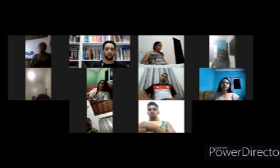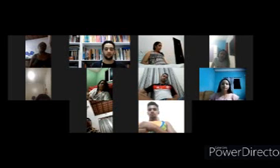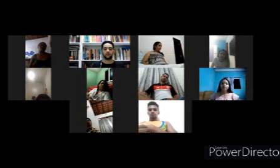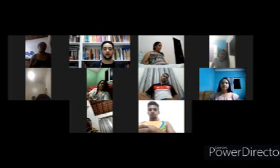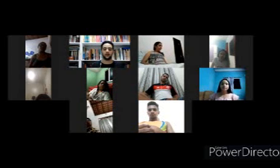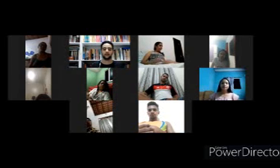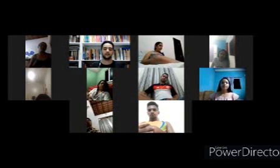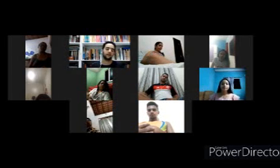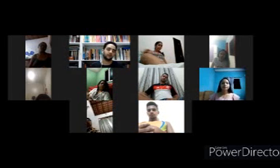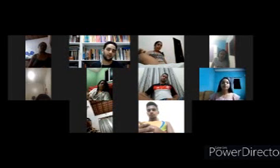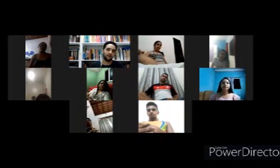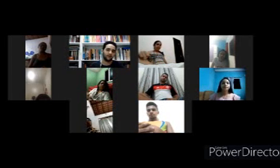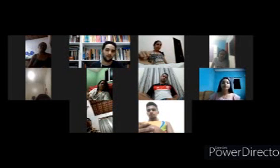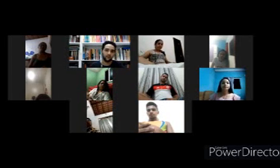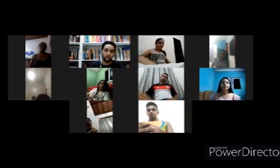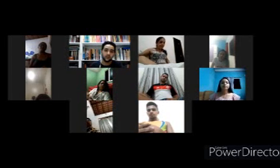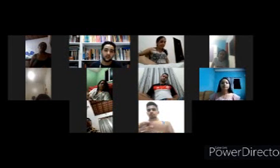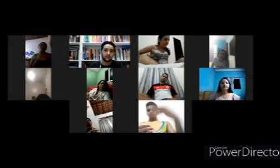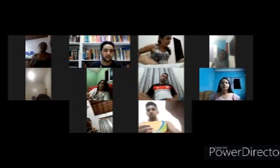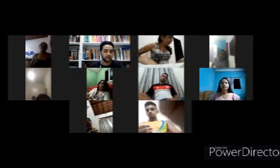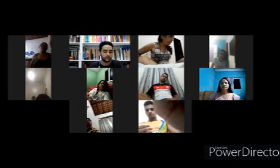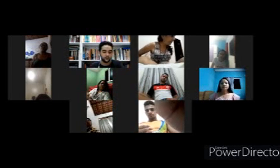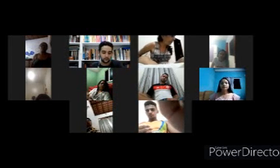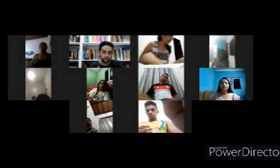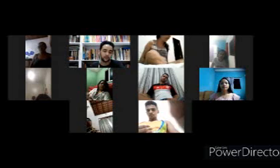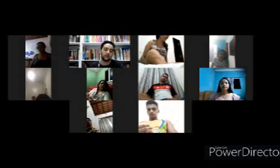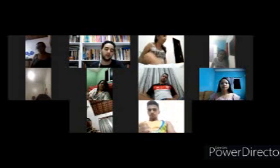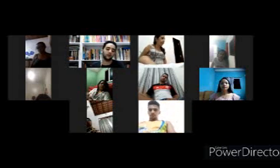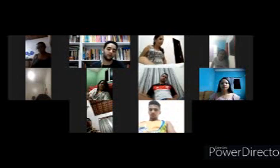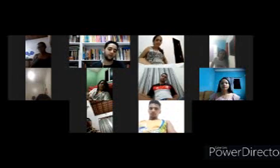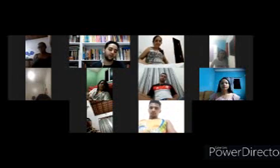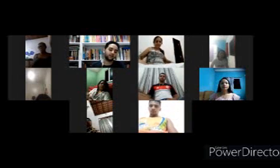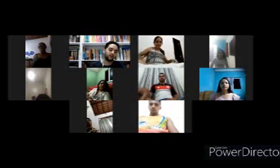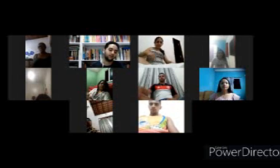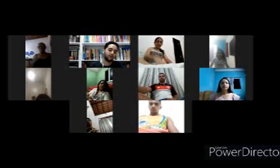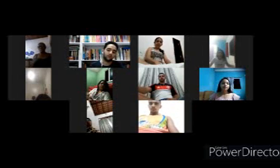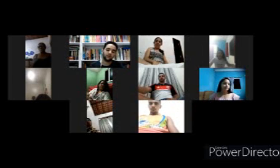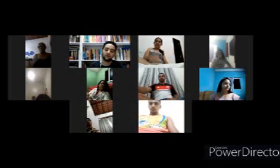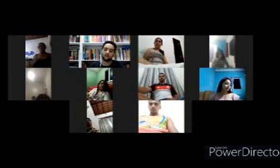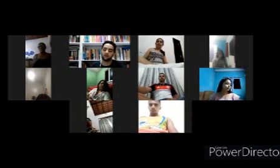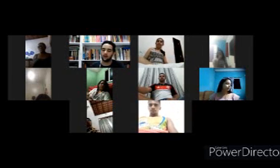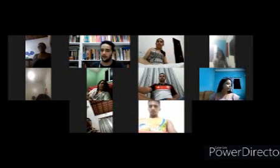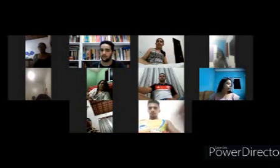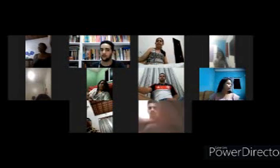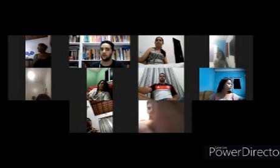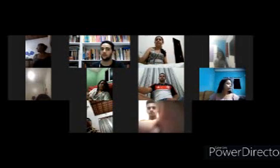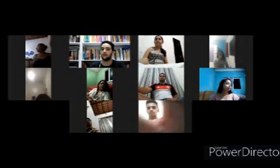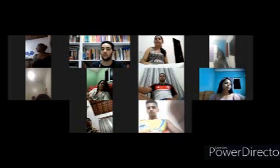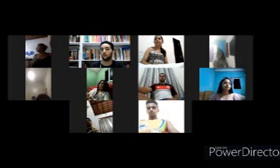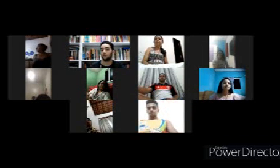dos sinais das palavras avulsas, em que a gente viu, e a gente fez a revisão dos sinais escolares, que a gente também já